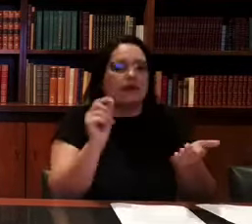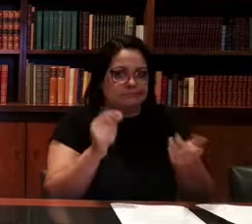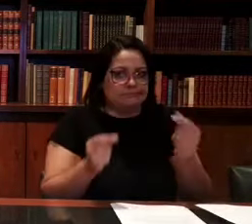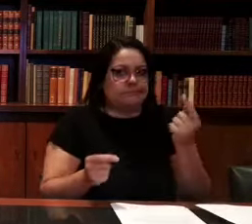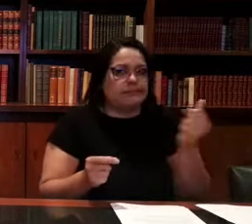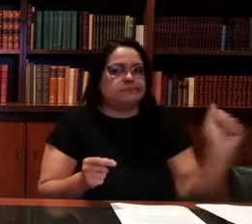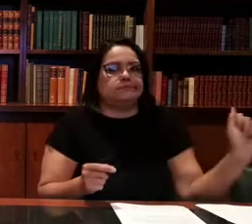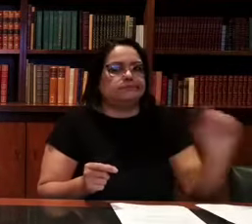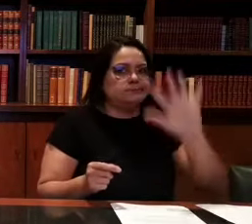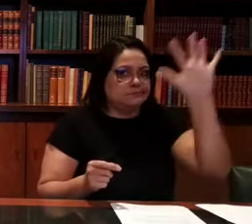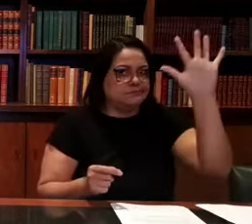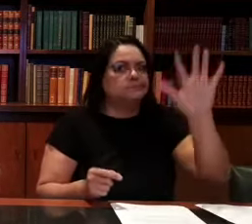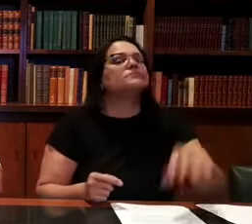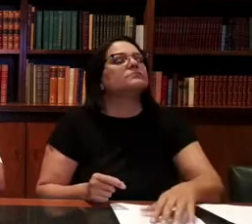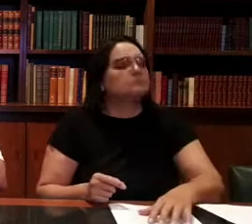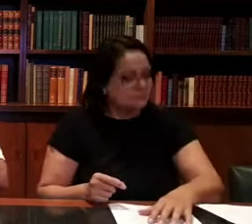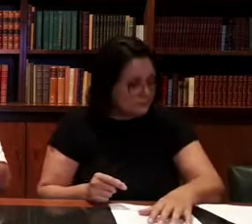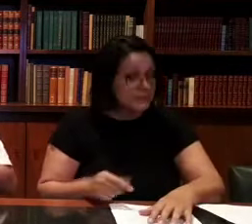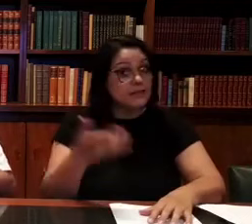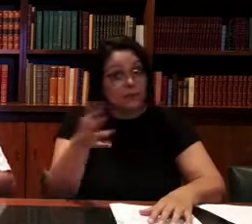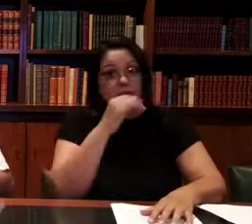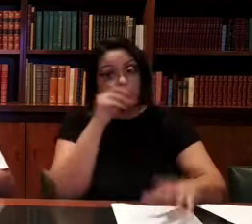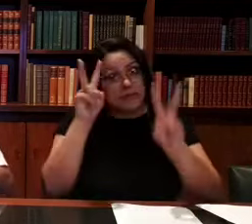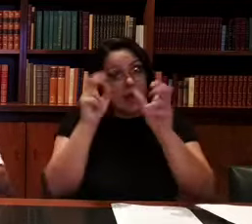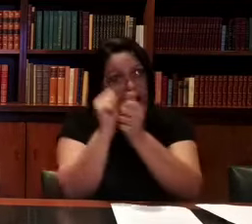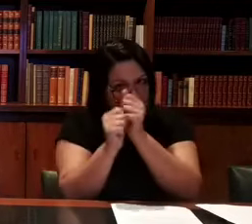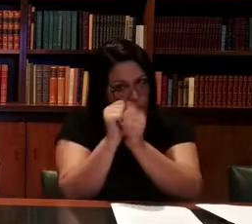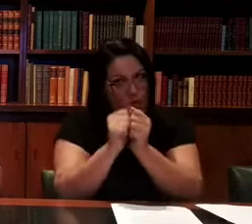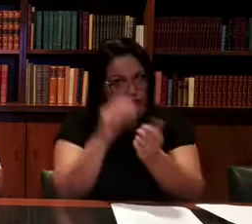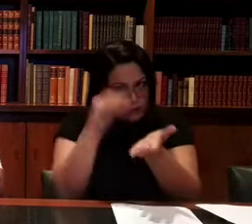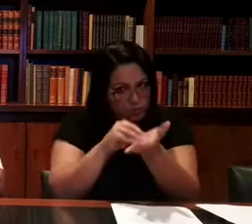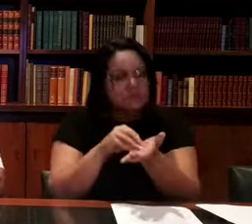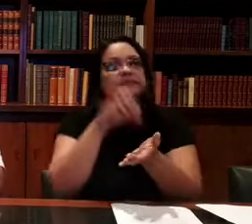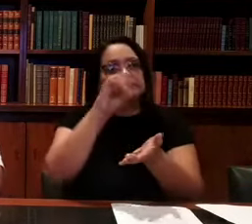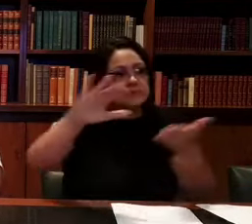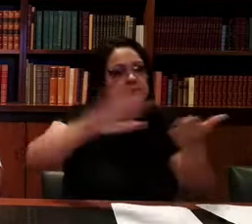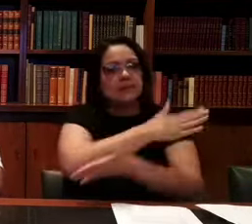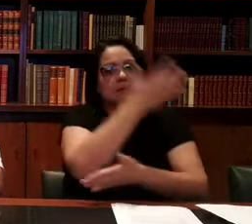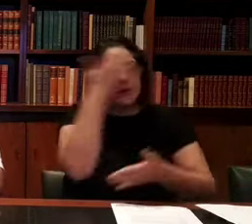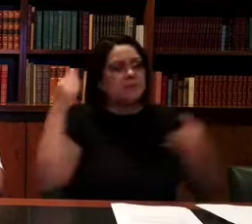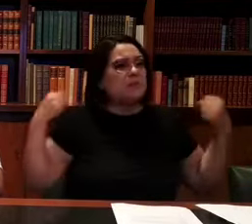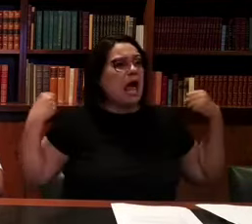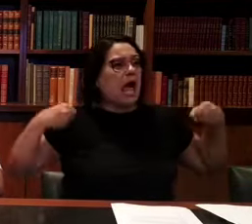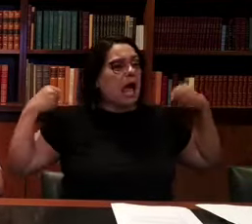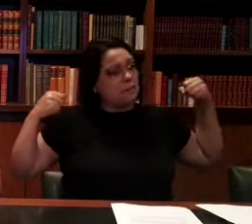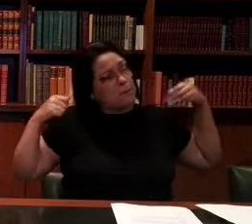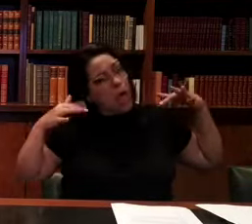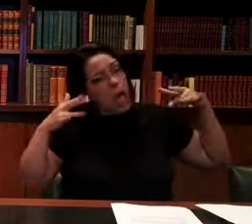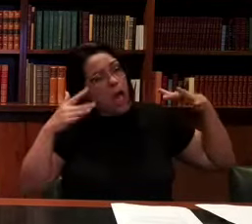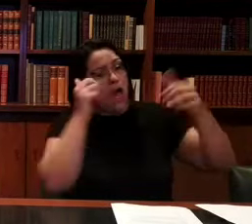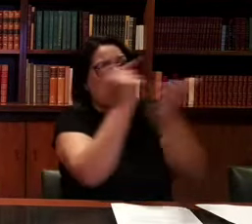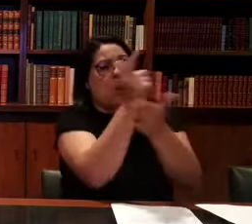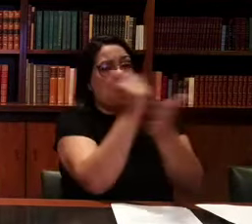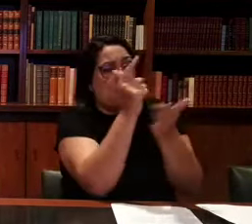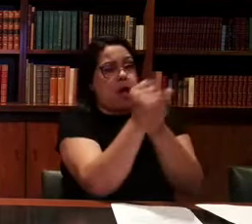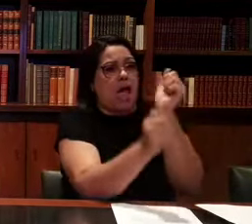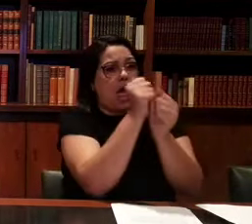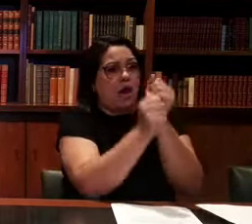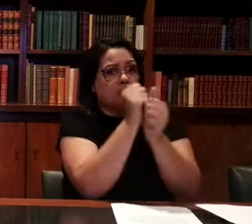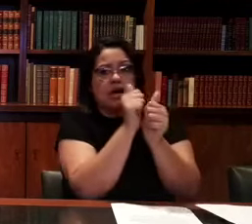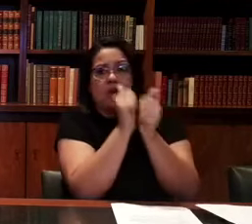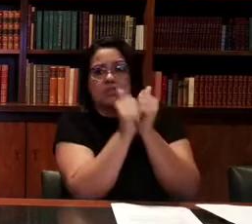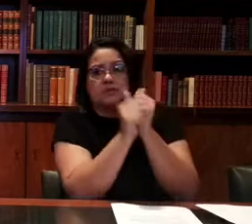faltou arroz Sim falta o arroz não não tanto assim mas a corrida o seu mercado fez subir o preço que nós somos